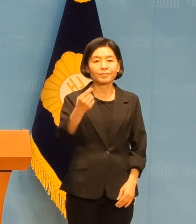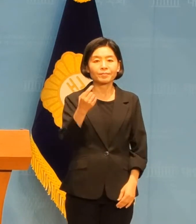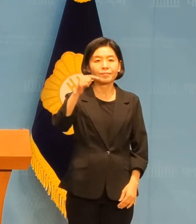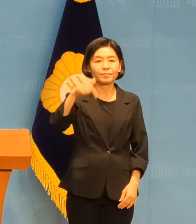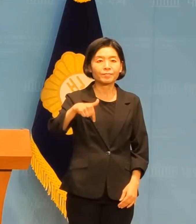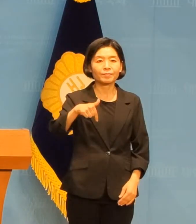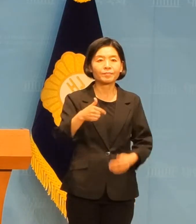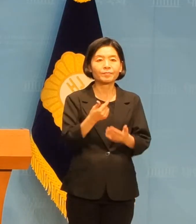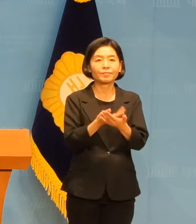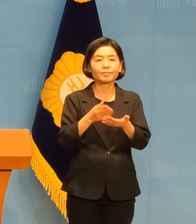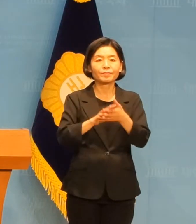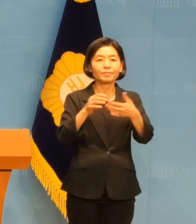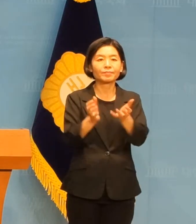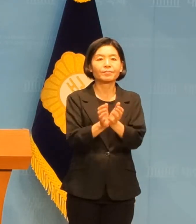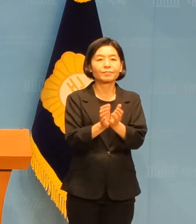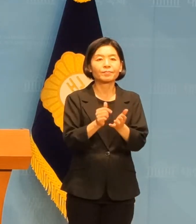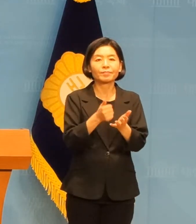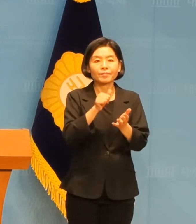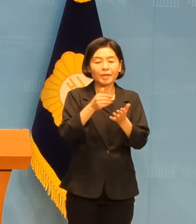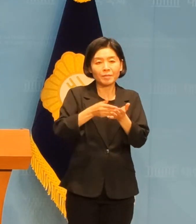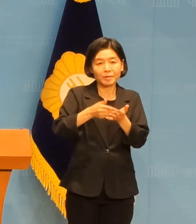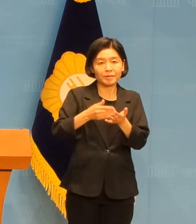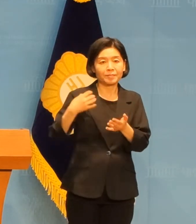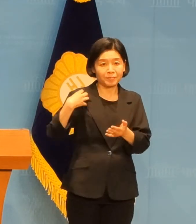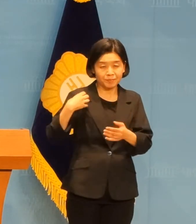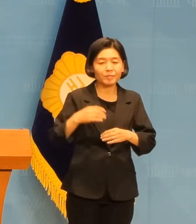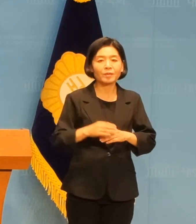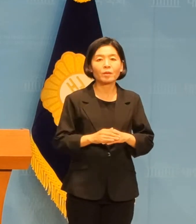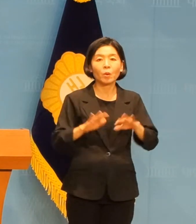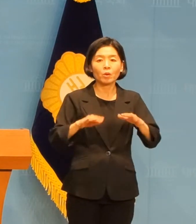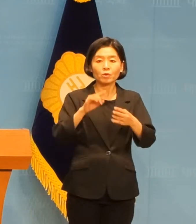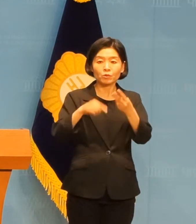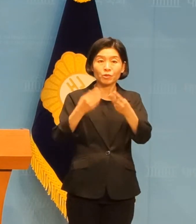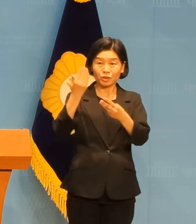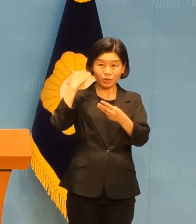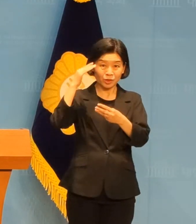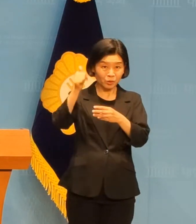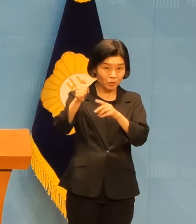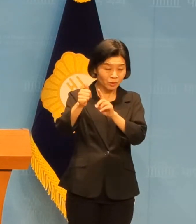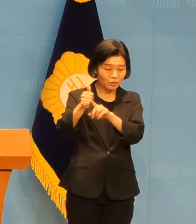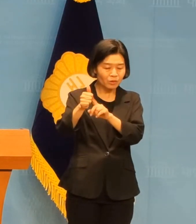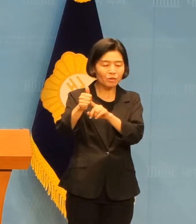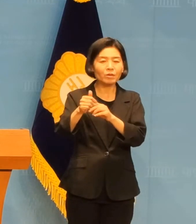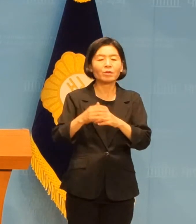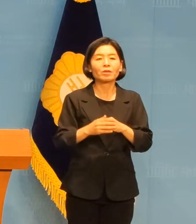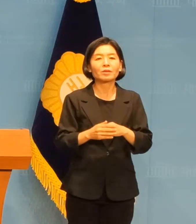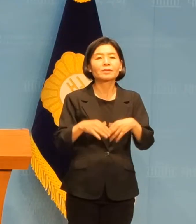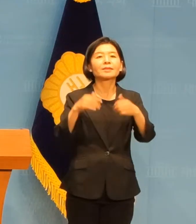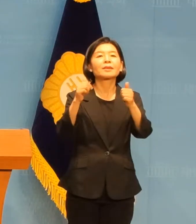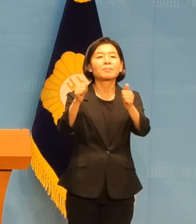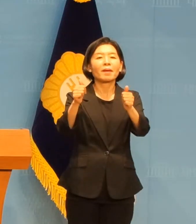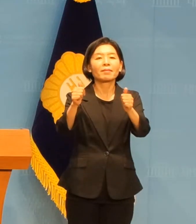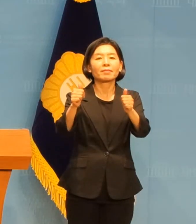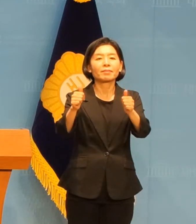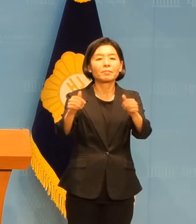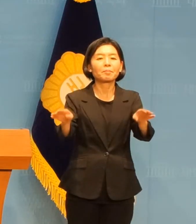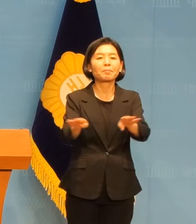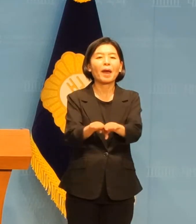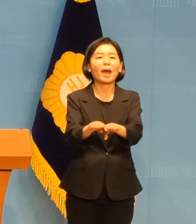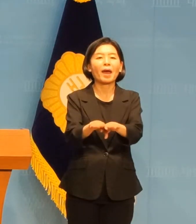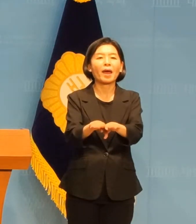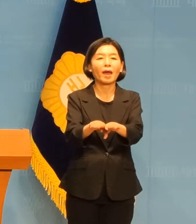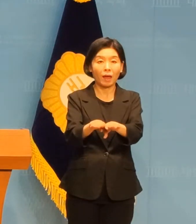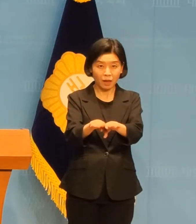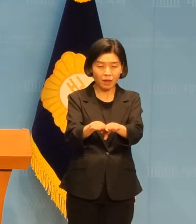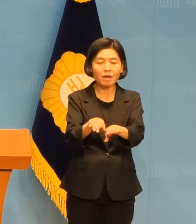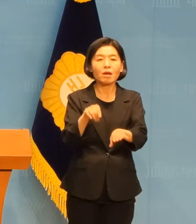조국혁신당 대변인 박병원입니다. 오늘 윤석열 전 대통령께서 재판에 불출석한 일이